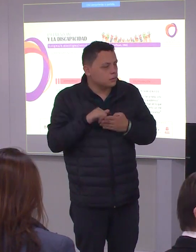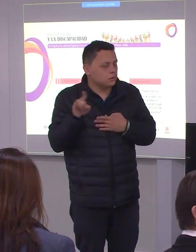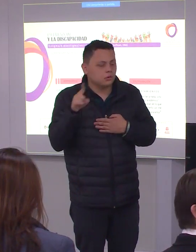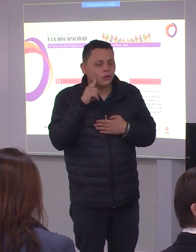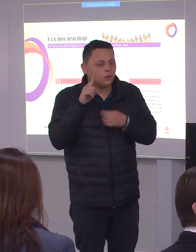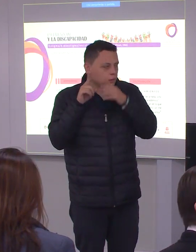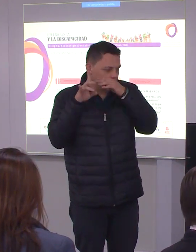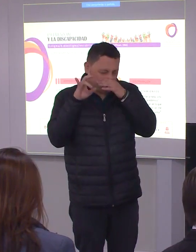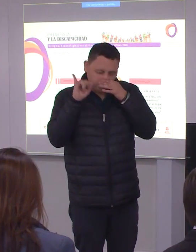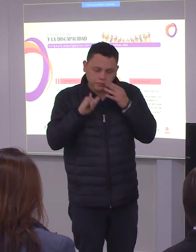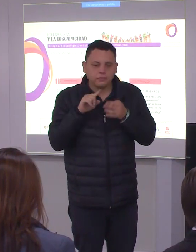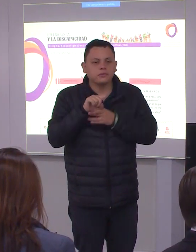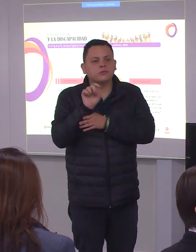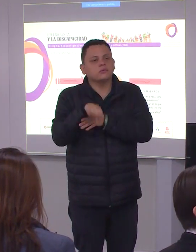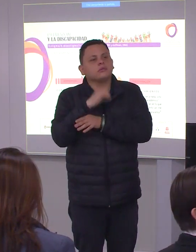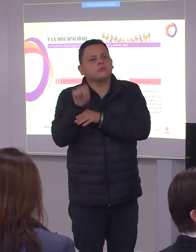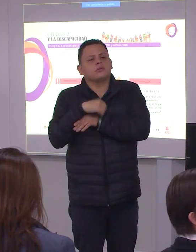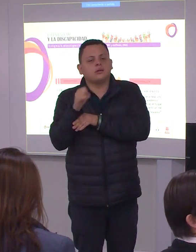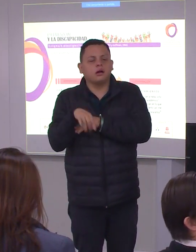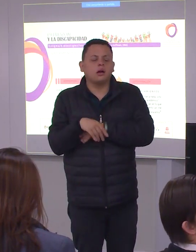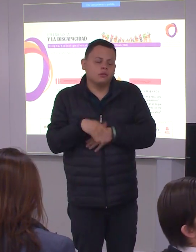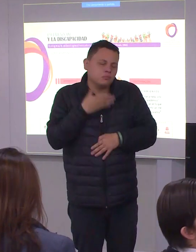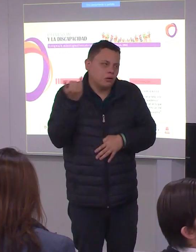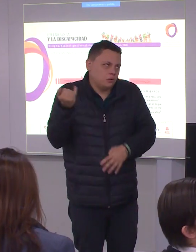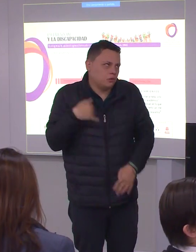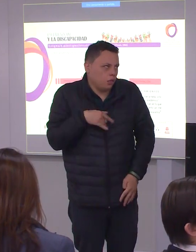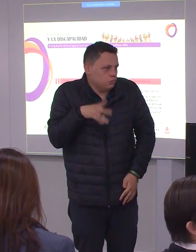despistada y prefiero que crean eso